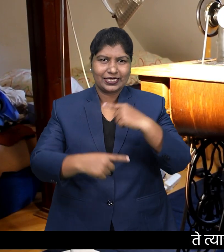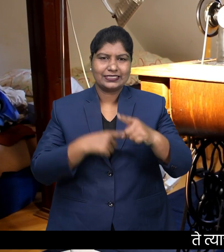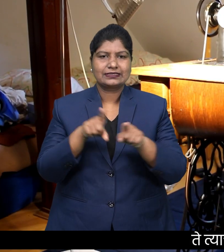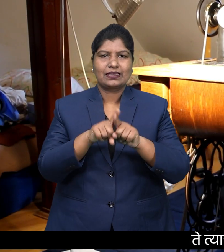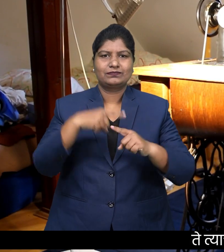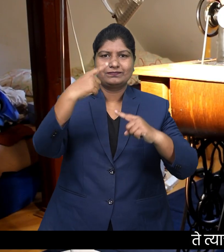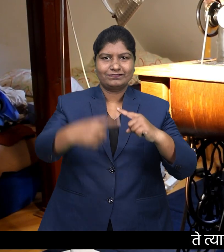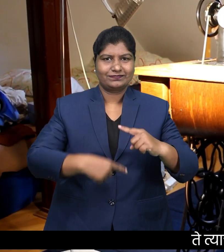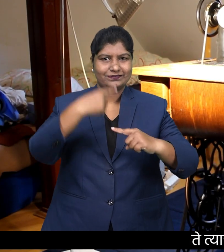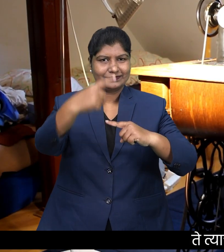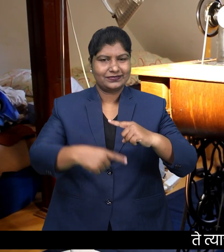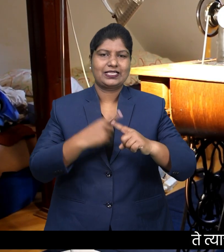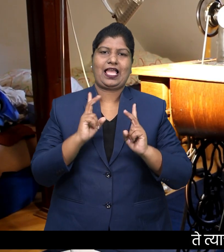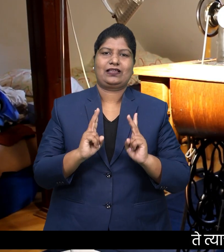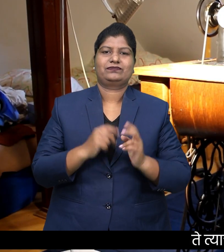ठिकाणी राहते.